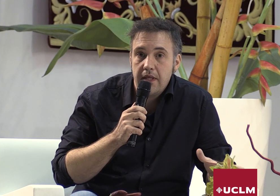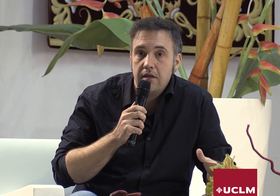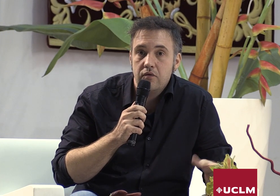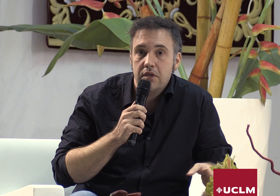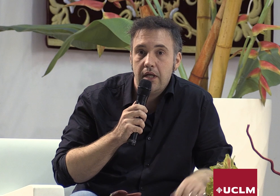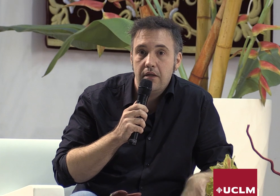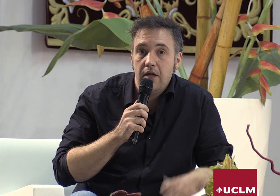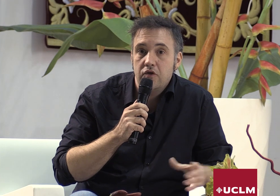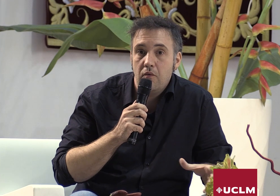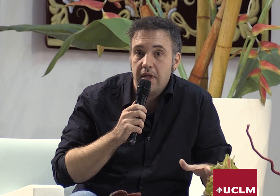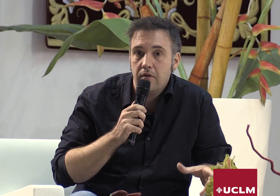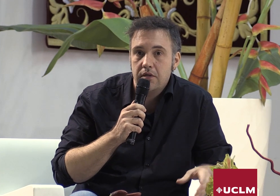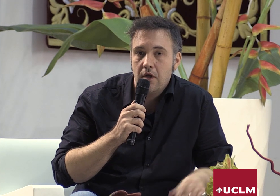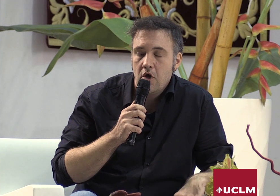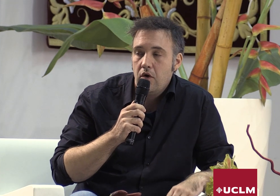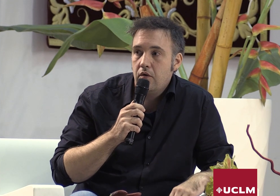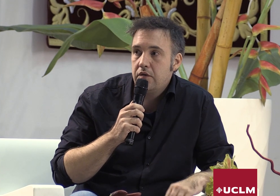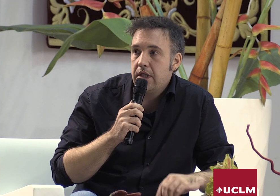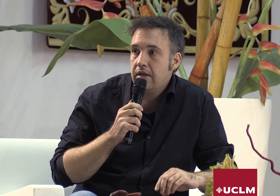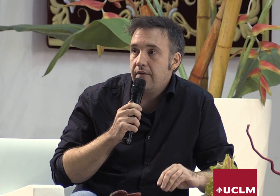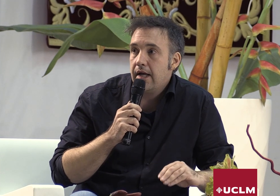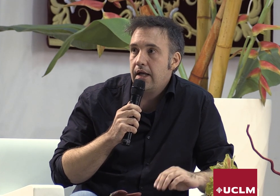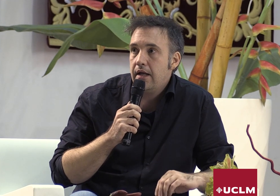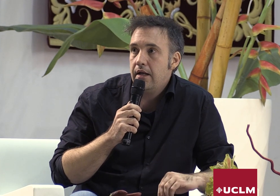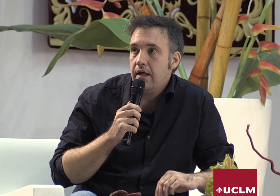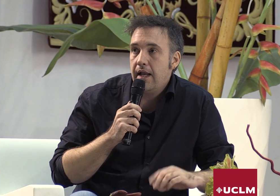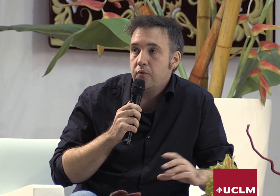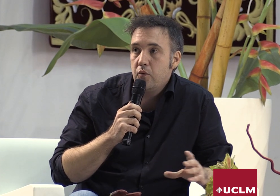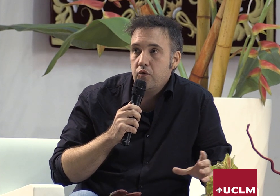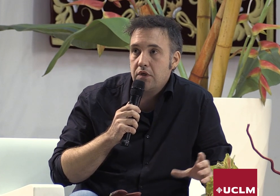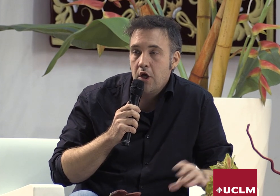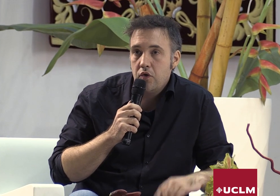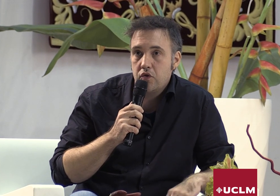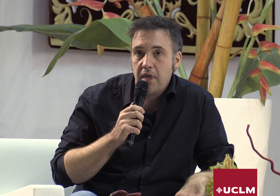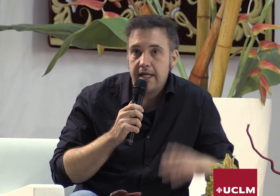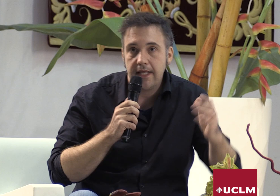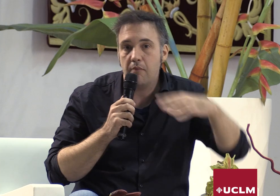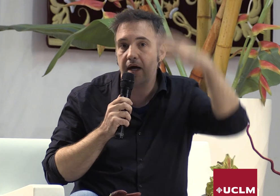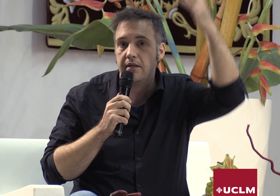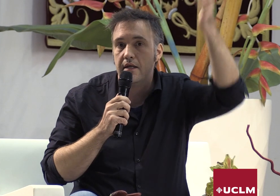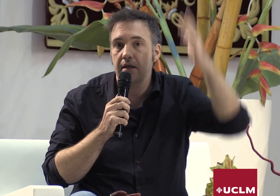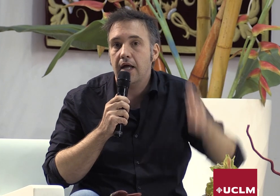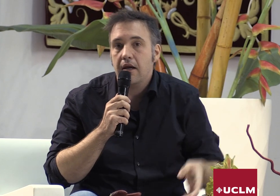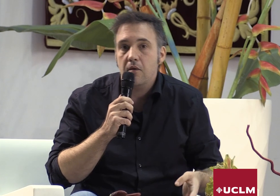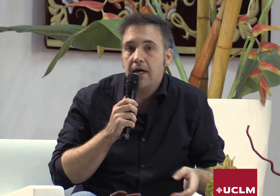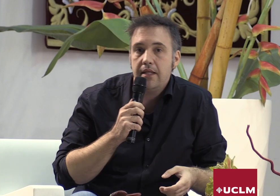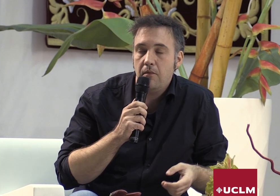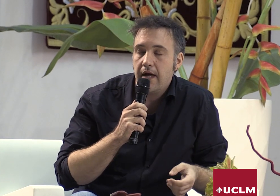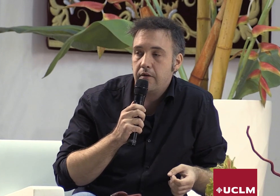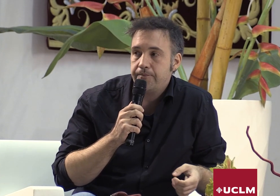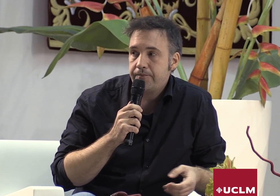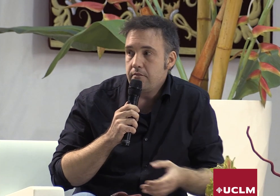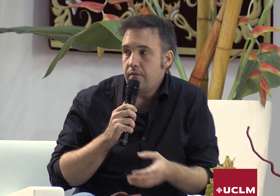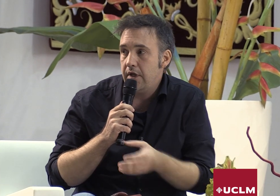mismos vecinos en los domingos. O significa que el autobús no subía hasta la parte de arriba